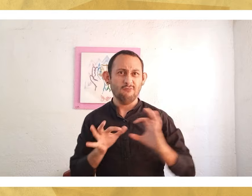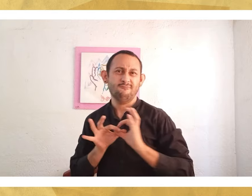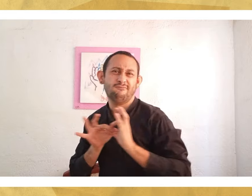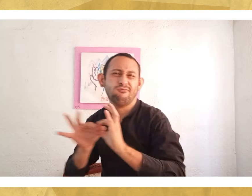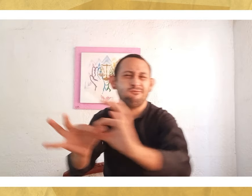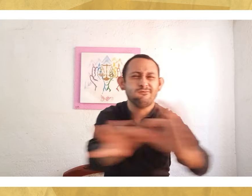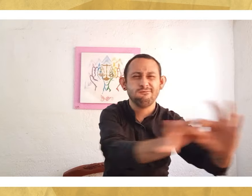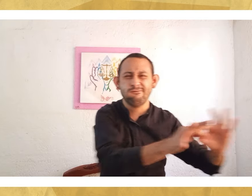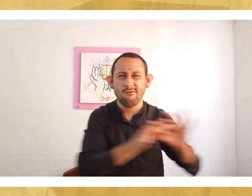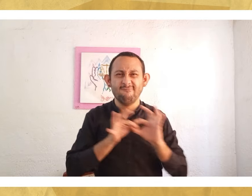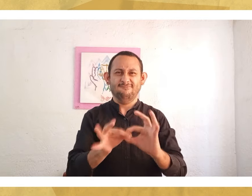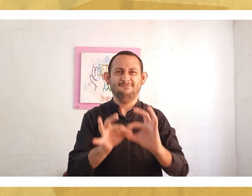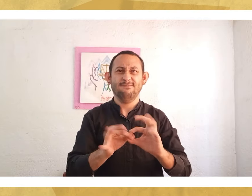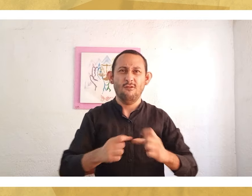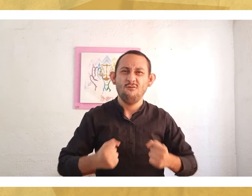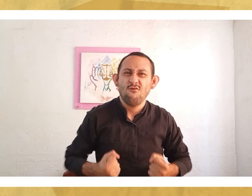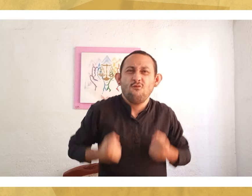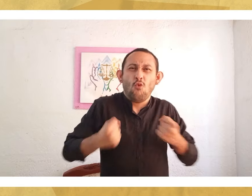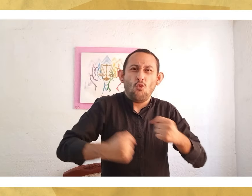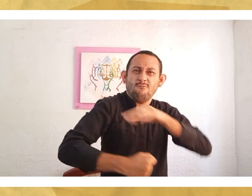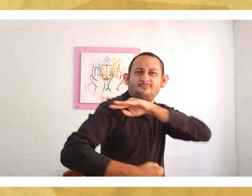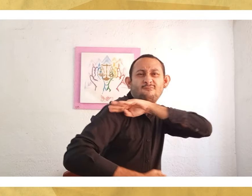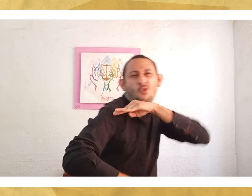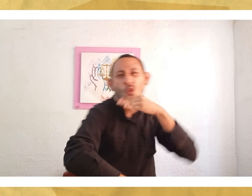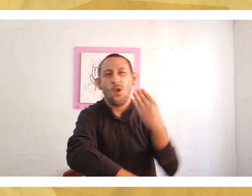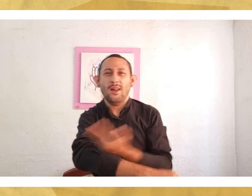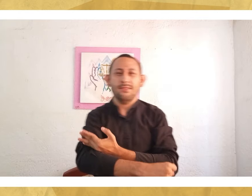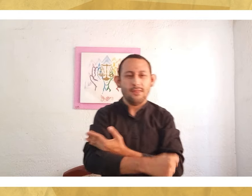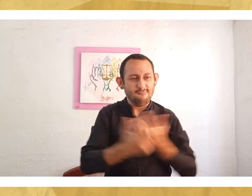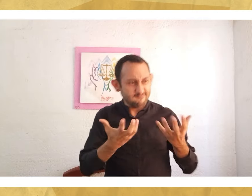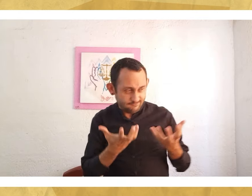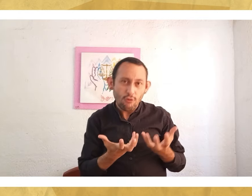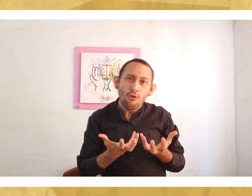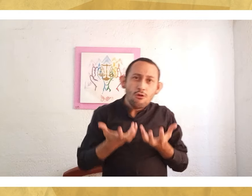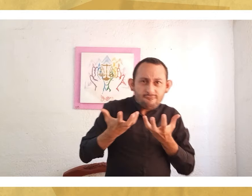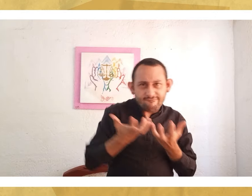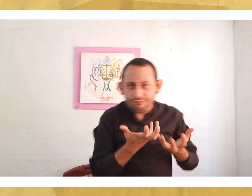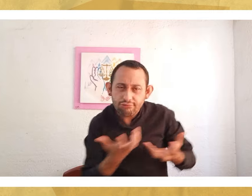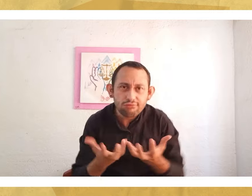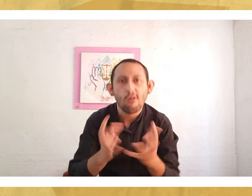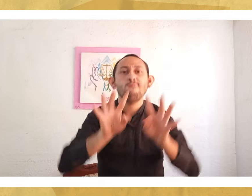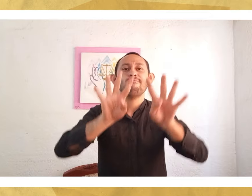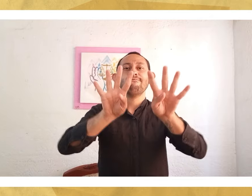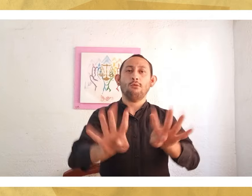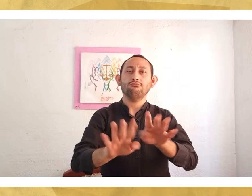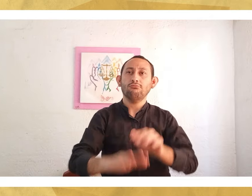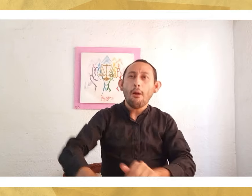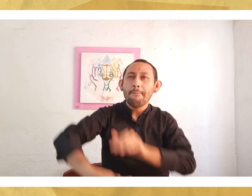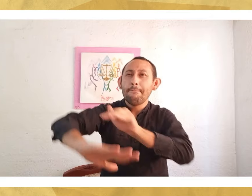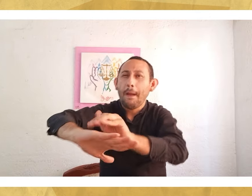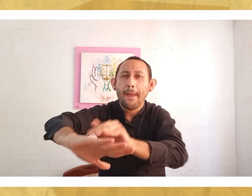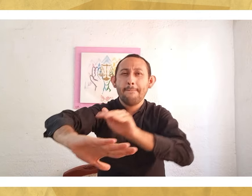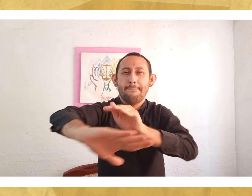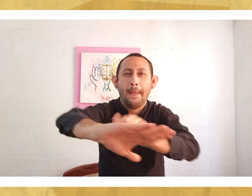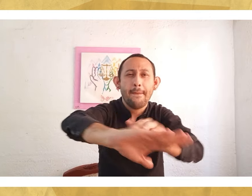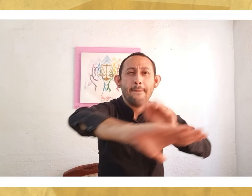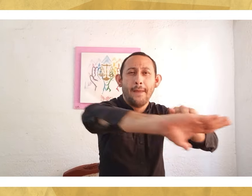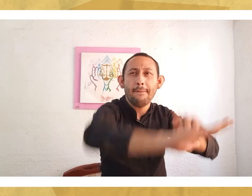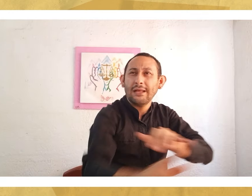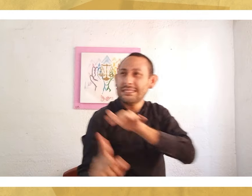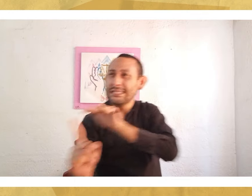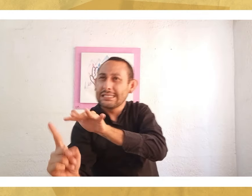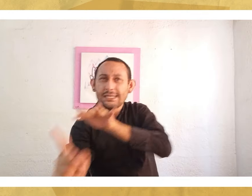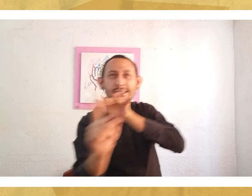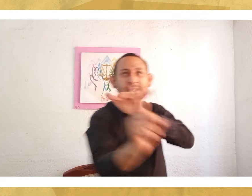Unidos con fuerza y empoderamiento haremos de incidencia para que